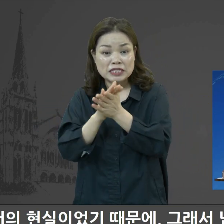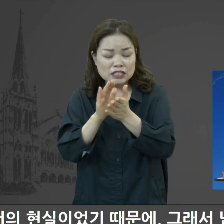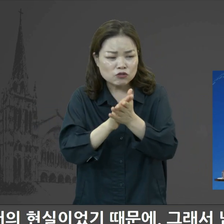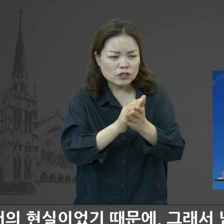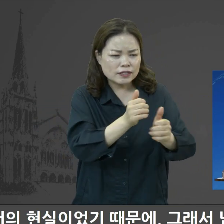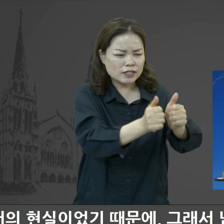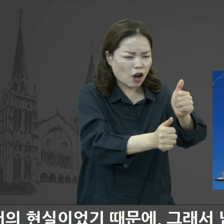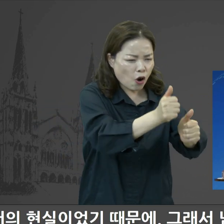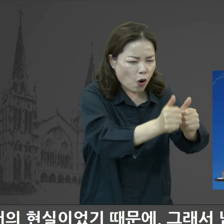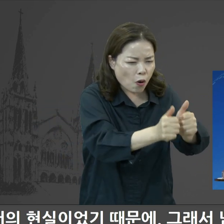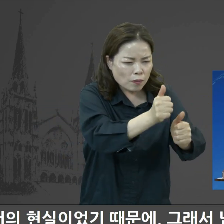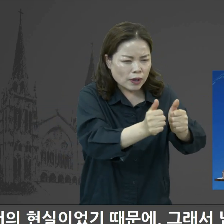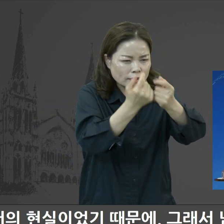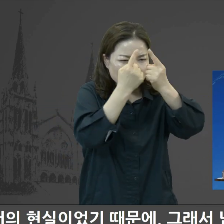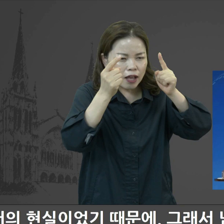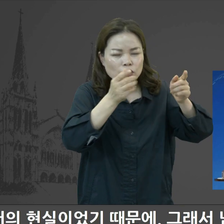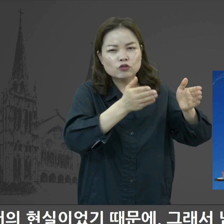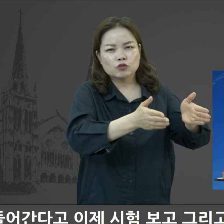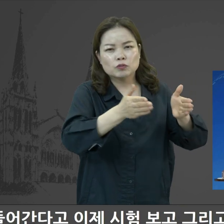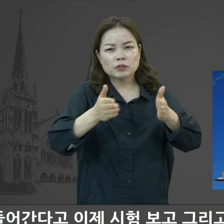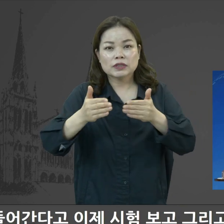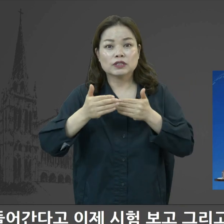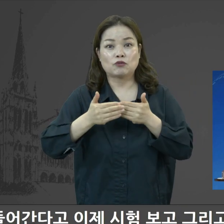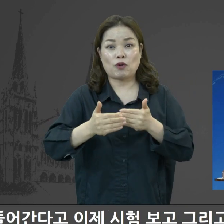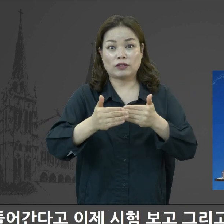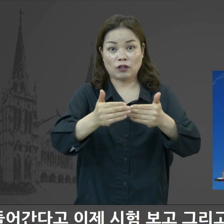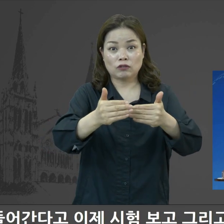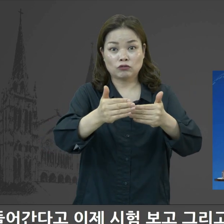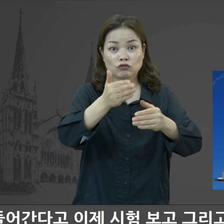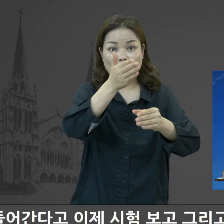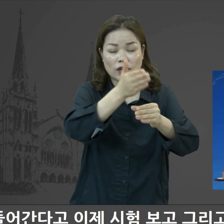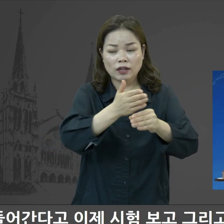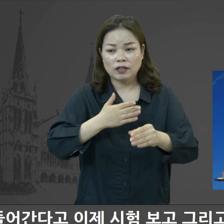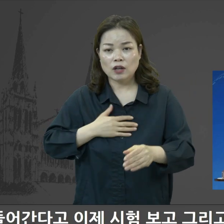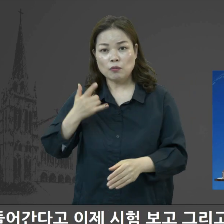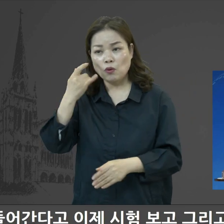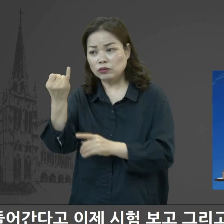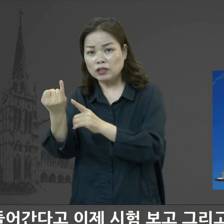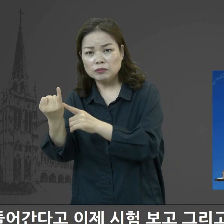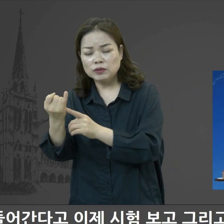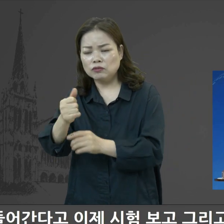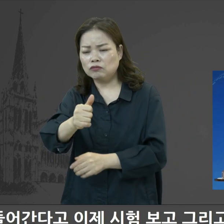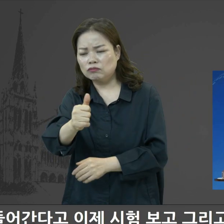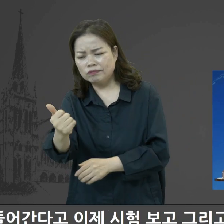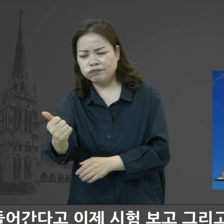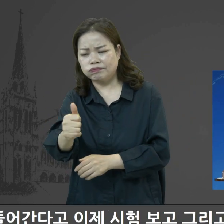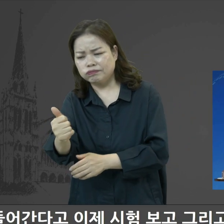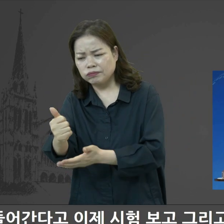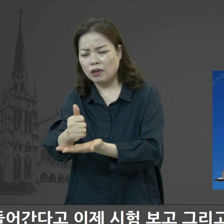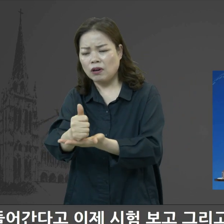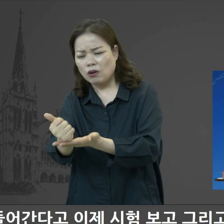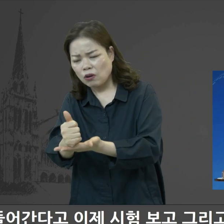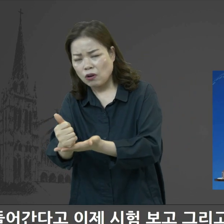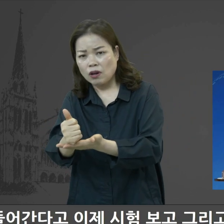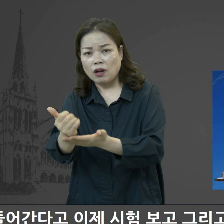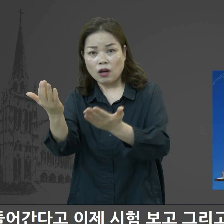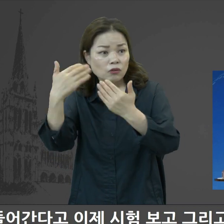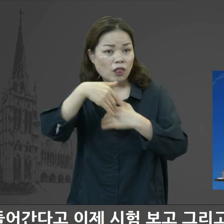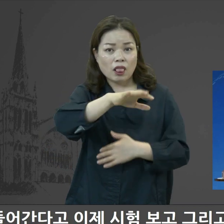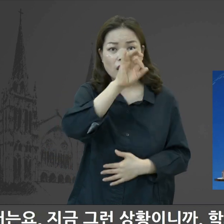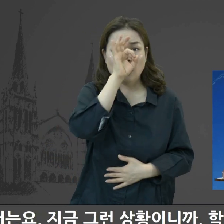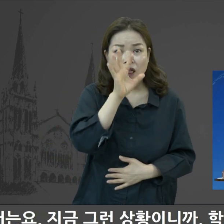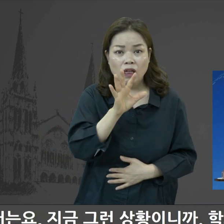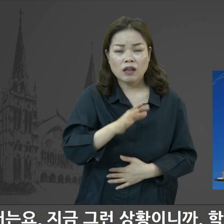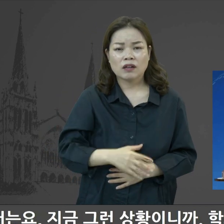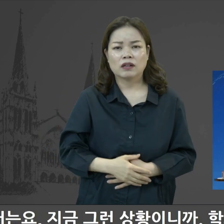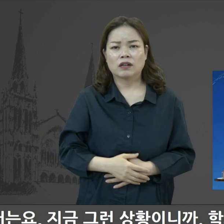시험 보고 그리고 대학을 준비하는 그런 시기 때 저는요 지금 그런 상황이니까 학교를 갈 수가 없었어요.